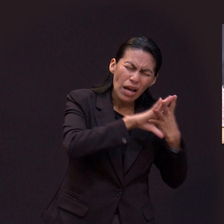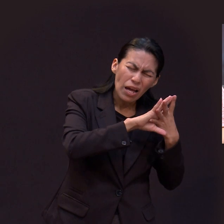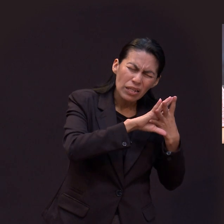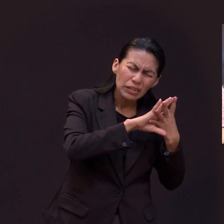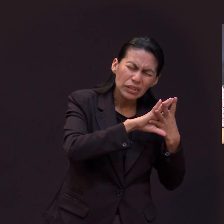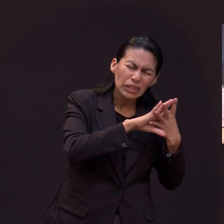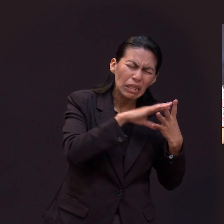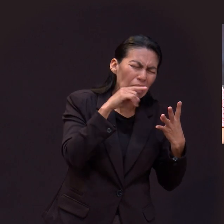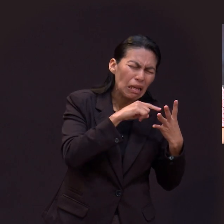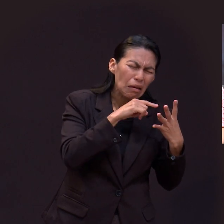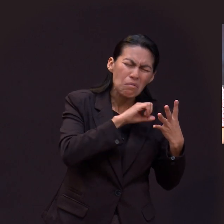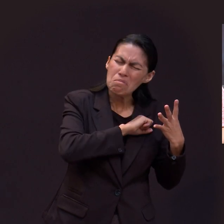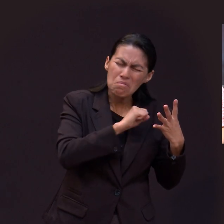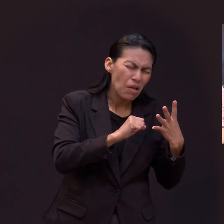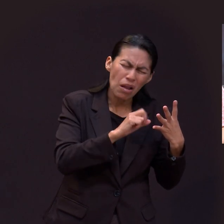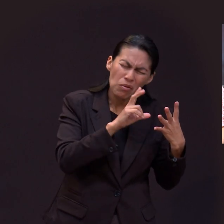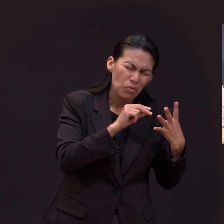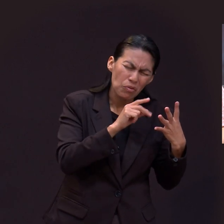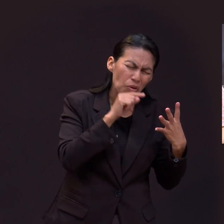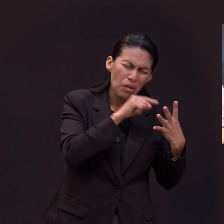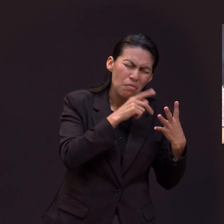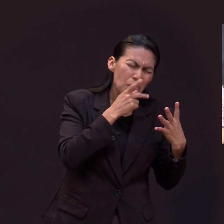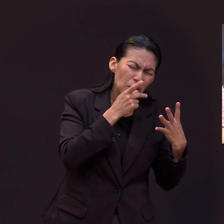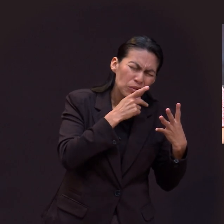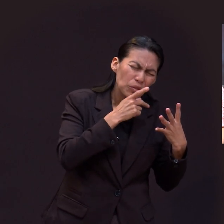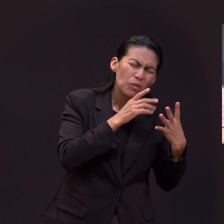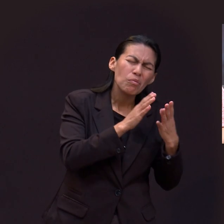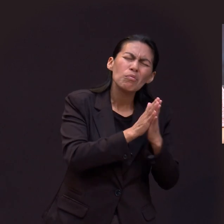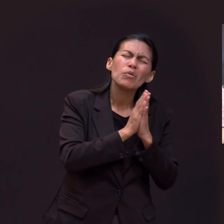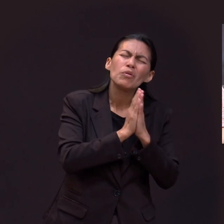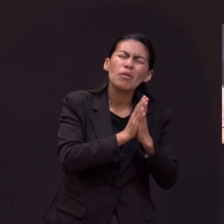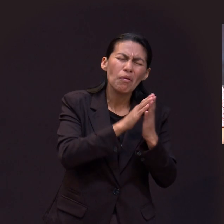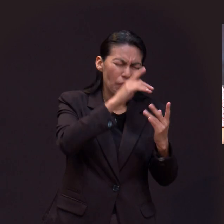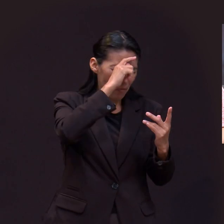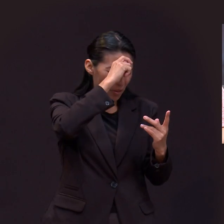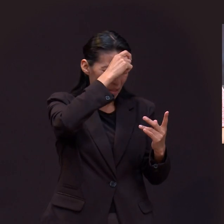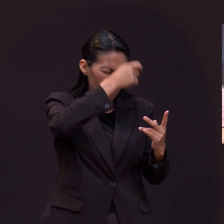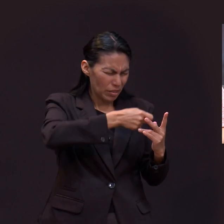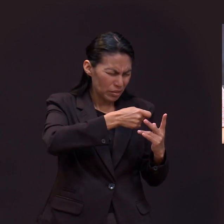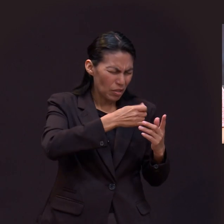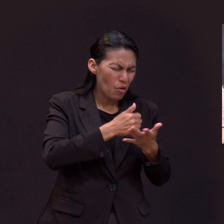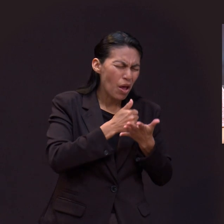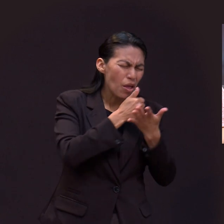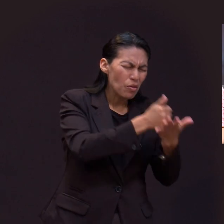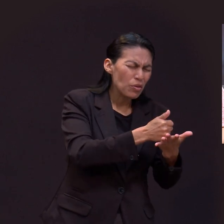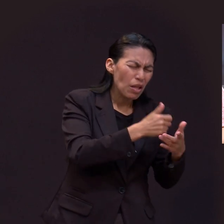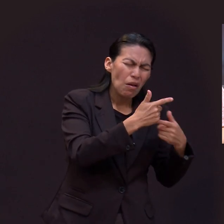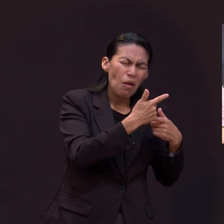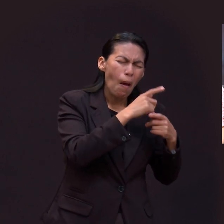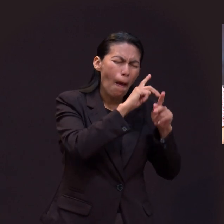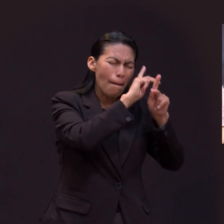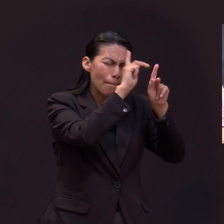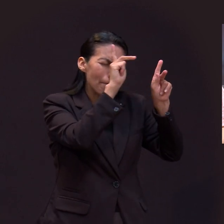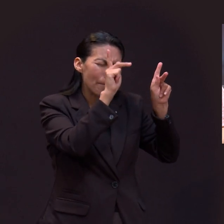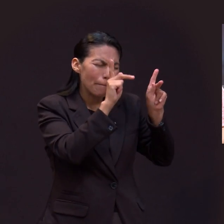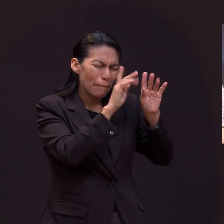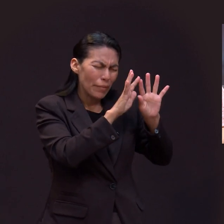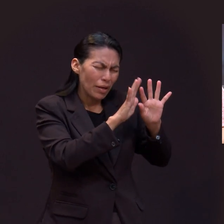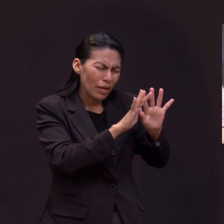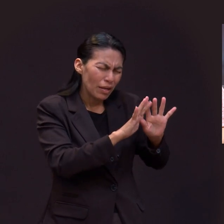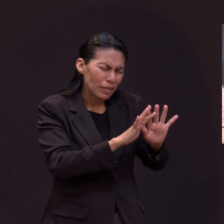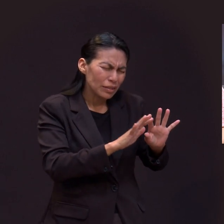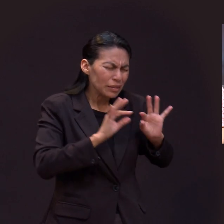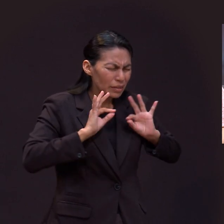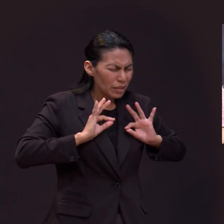lo ponemos en tus manos santísima señor tu tienes planes te pedimos que lo bendiga que los fortalezca que tu paz